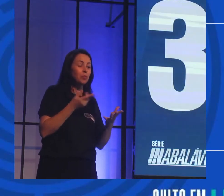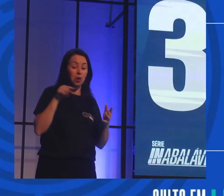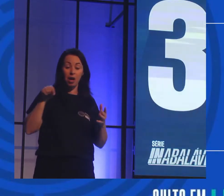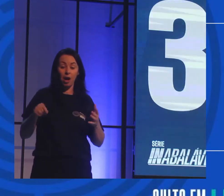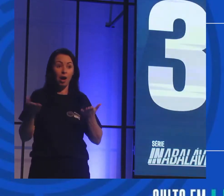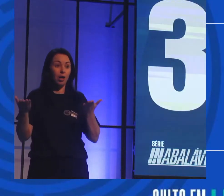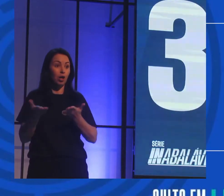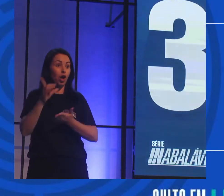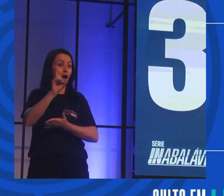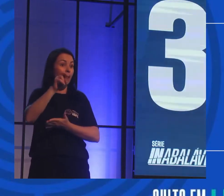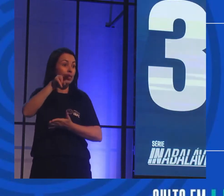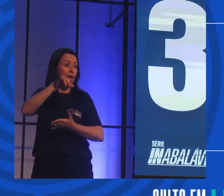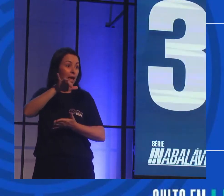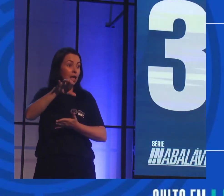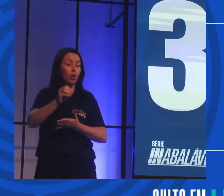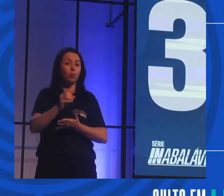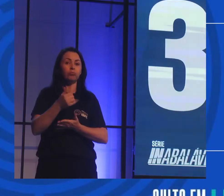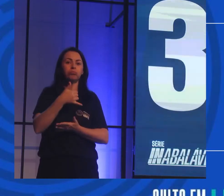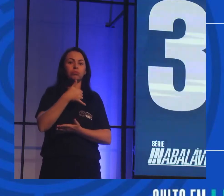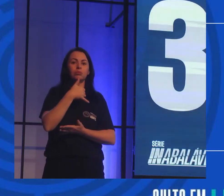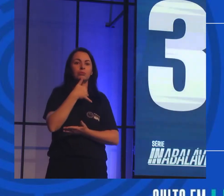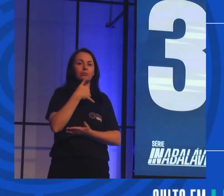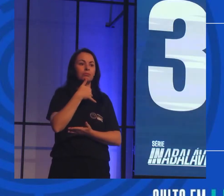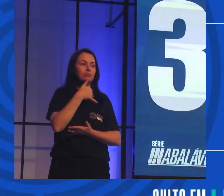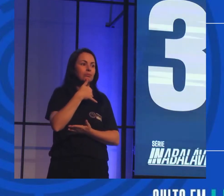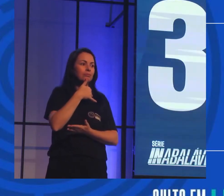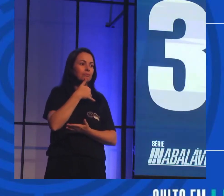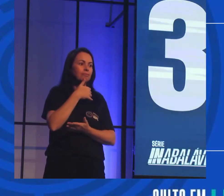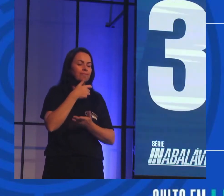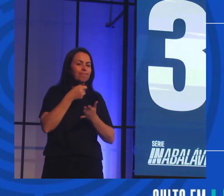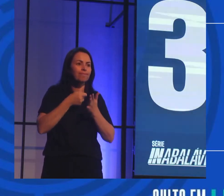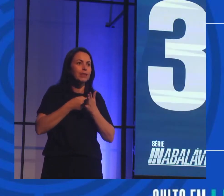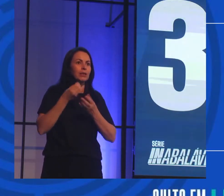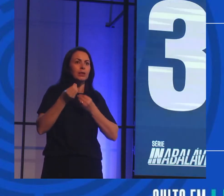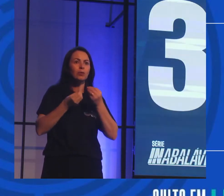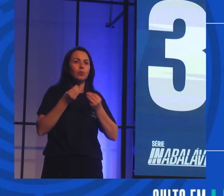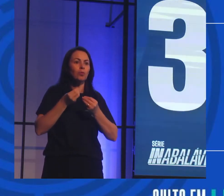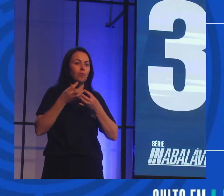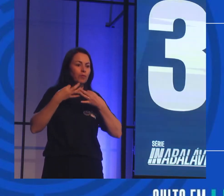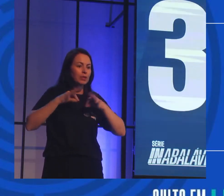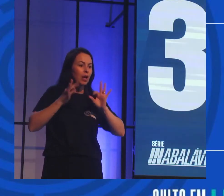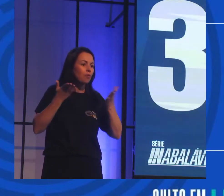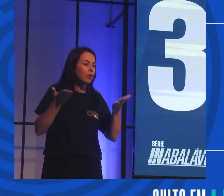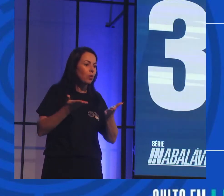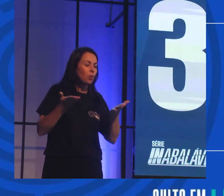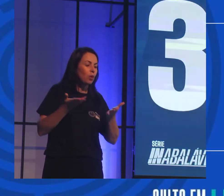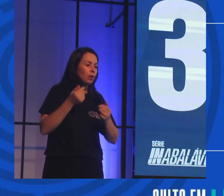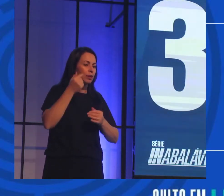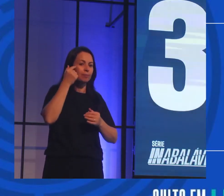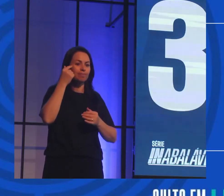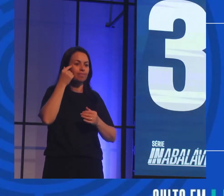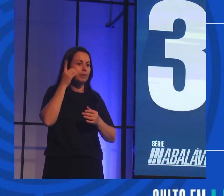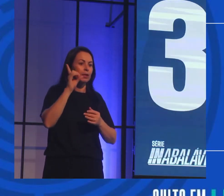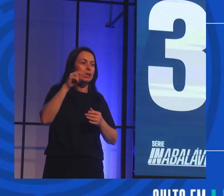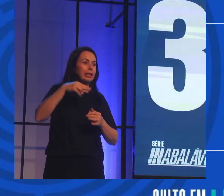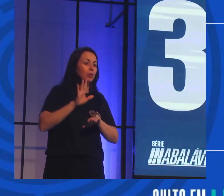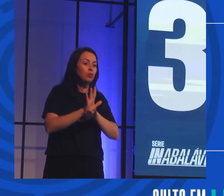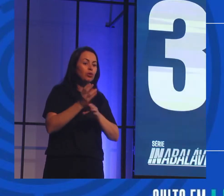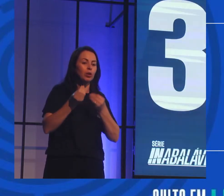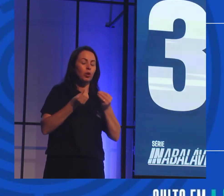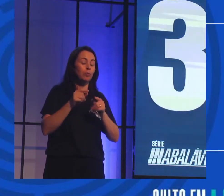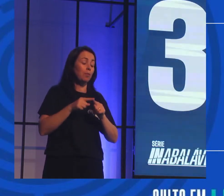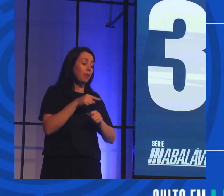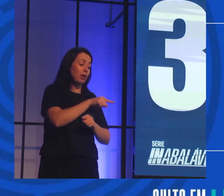ficou triste. Ele tenta salvar Daniel, mas aqueles homens dizem: você não pode fazer